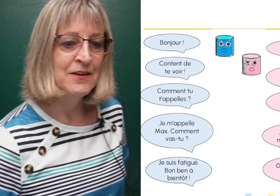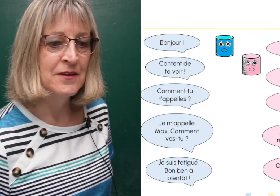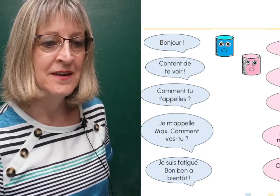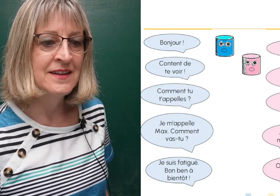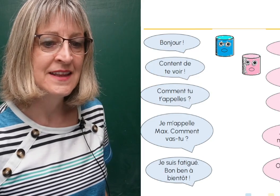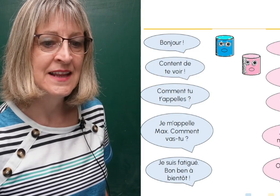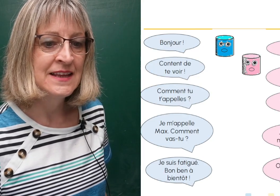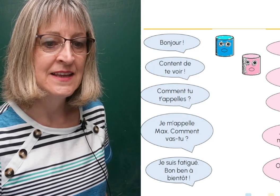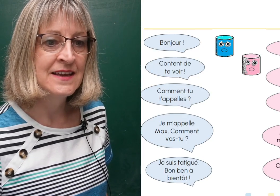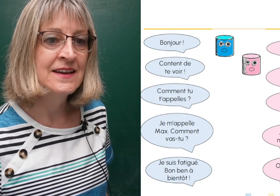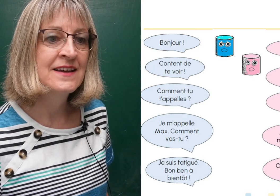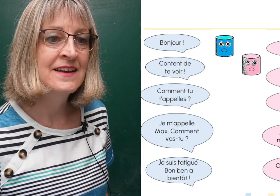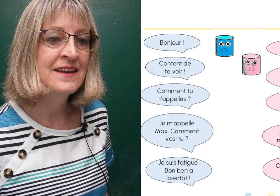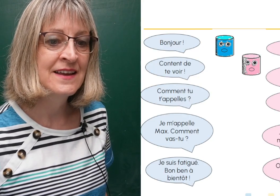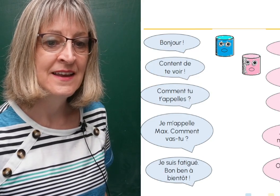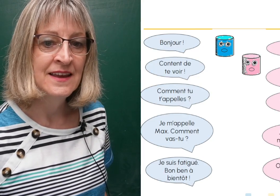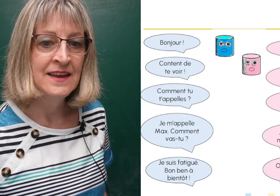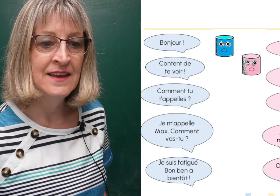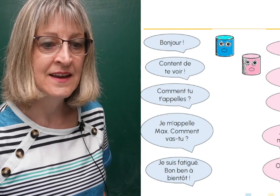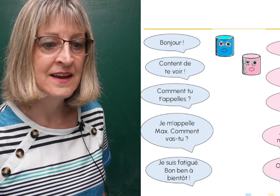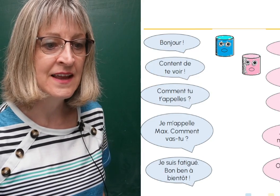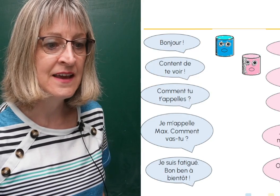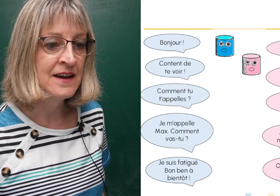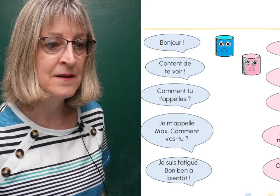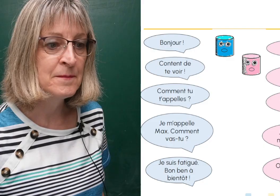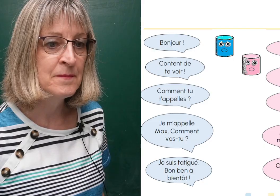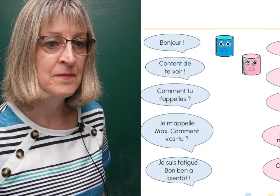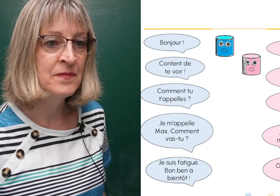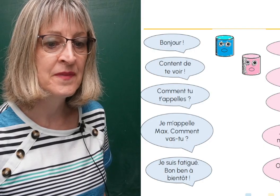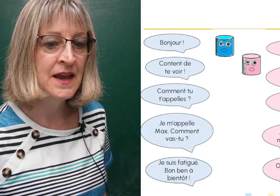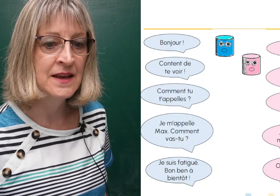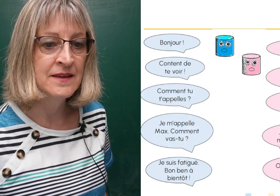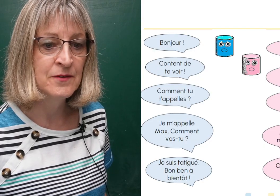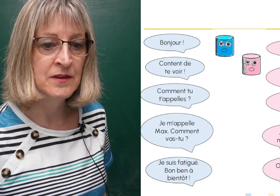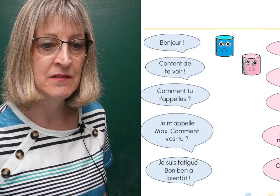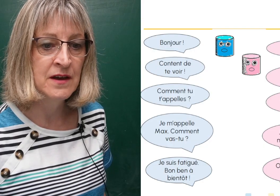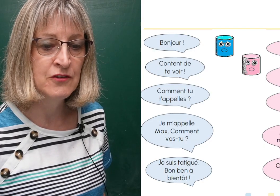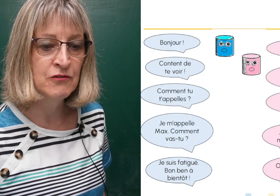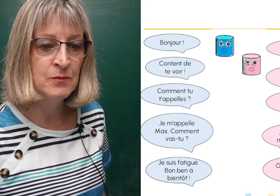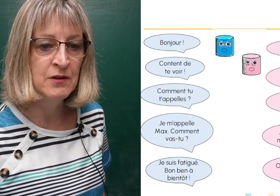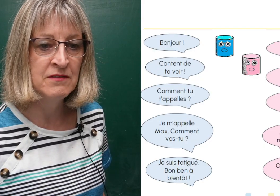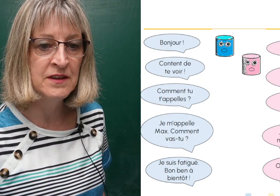Alors, Nathalie et Claire. Allez, on y va. Je vous mets en